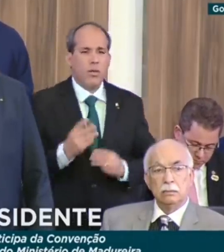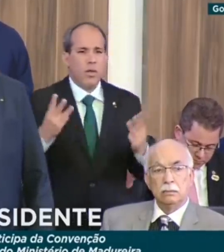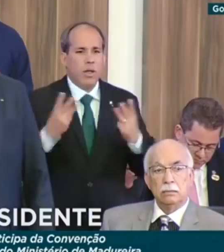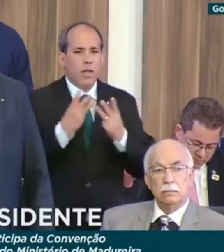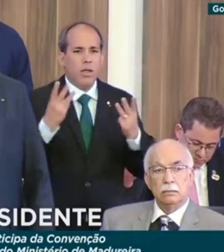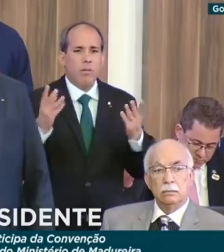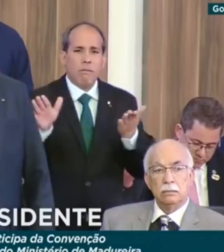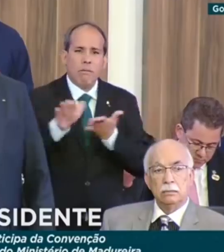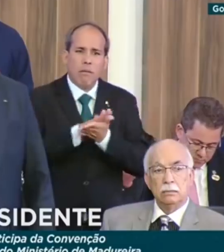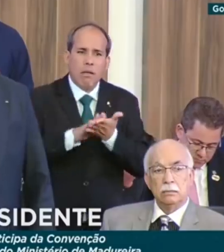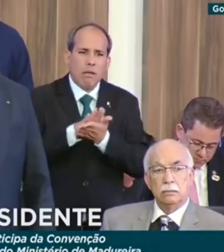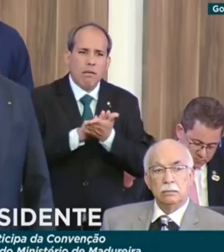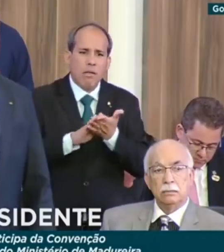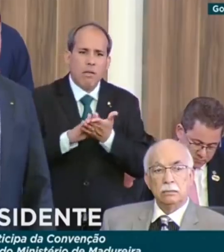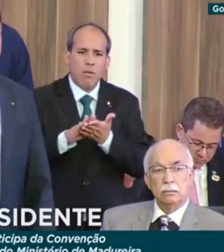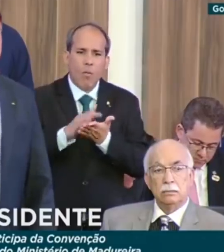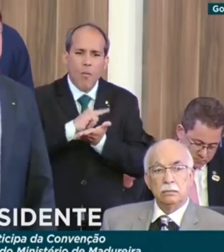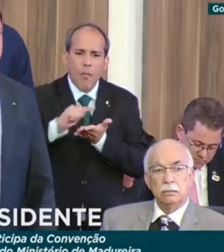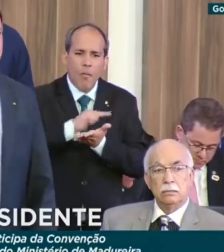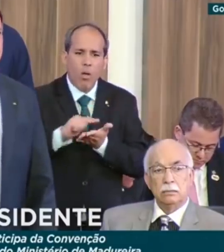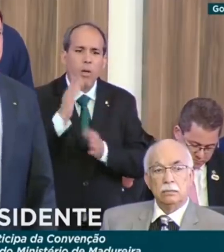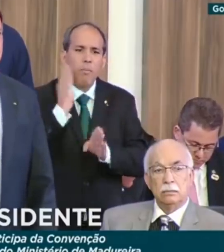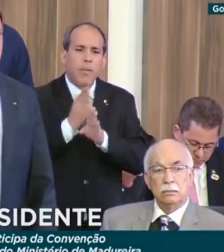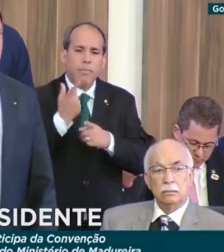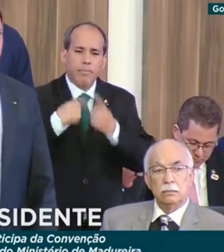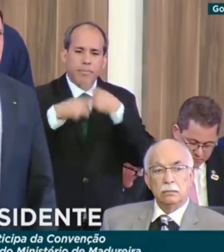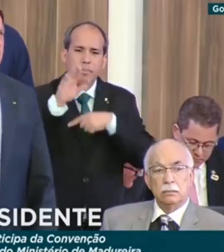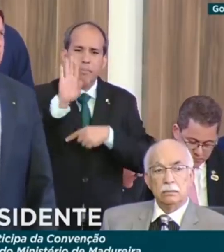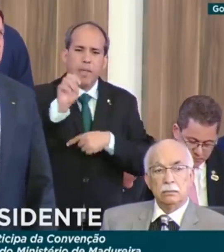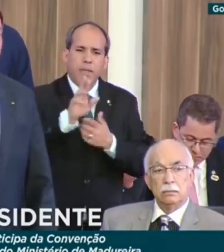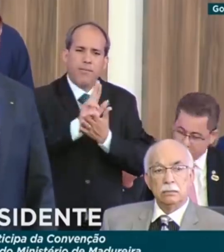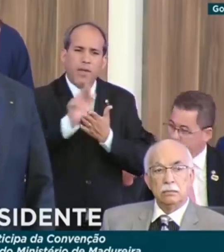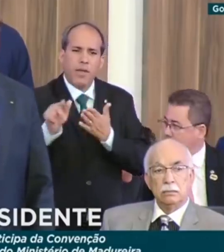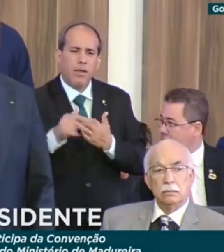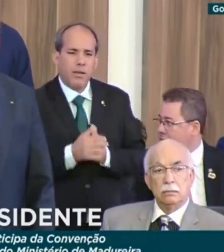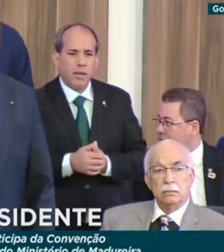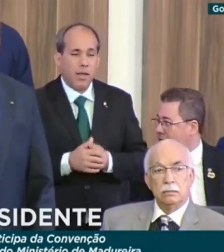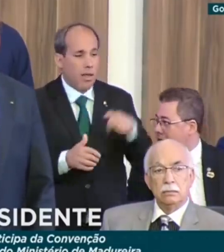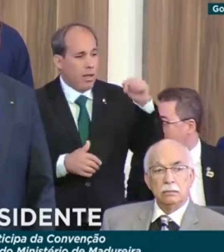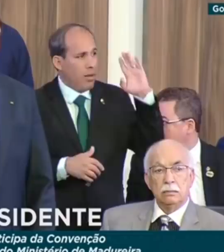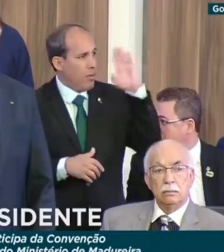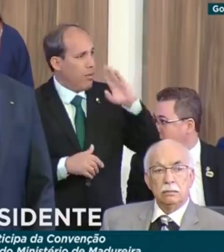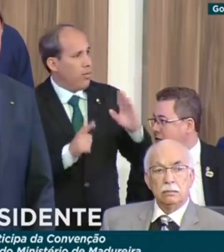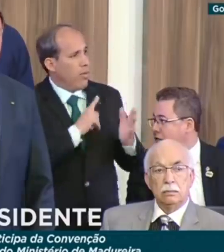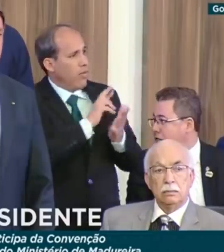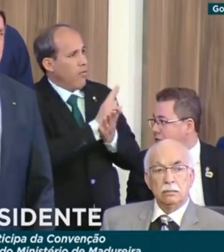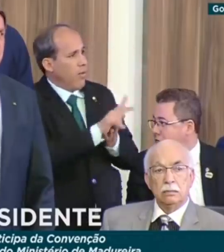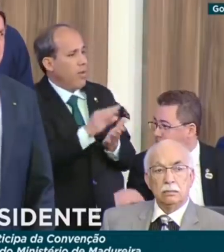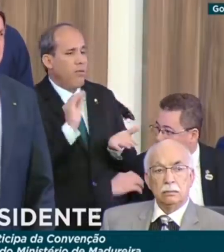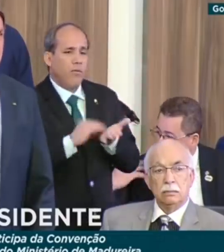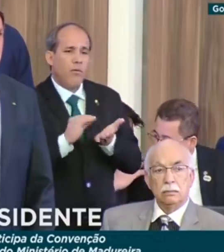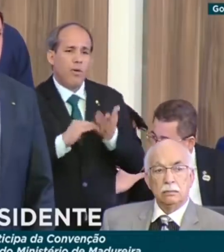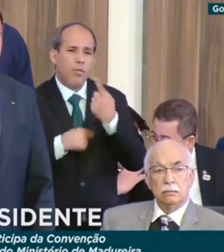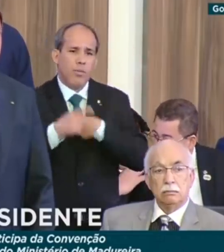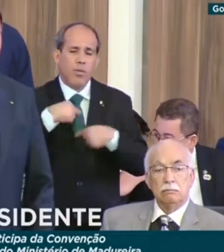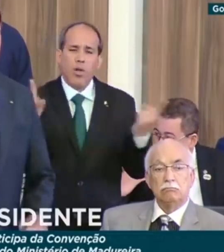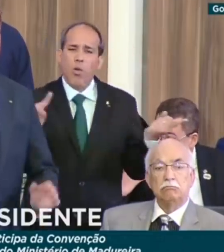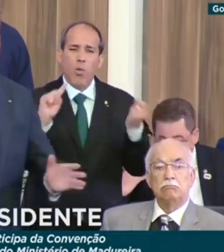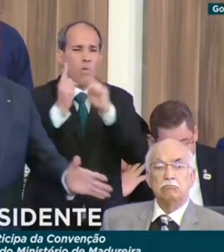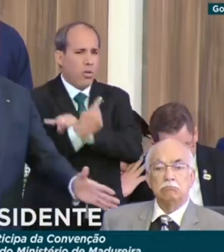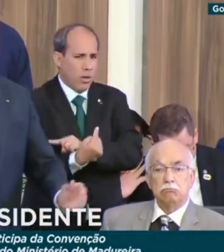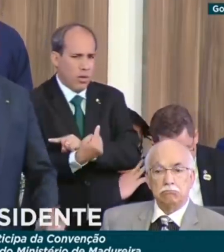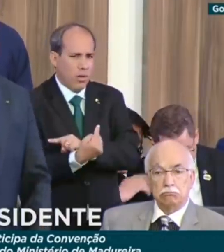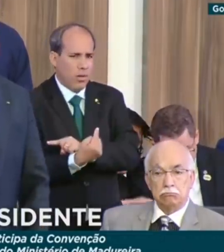tem e veja o que ele é. Olhe o que o Brasil tem e o que nós não somos.